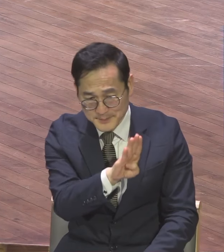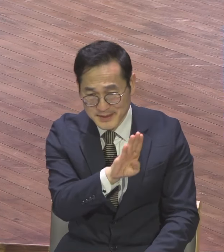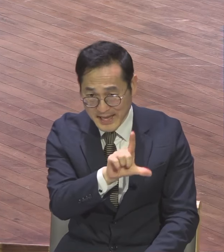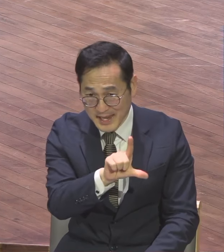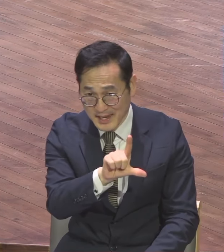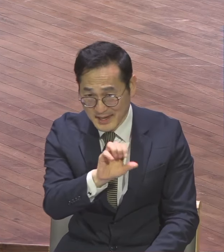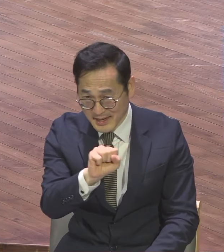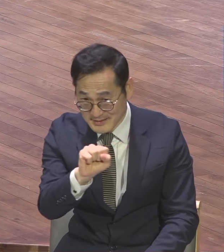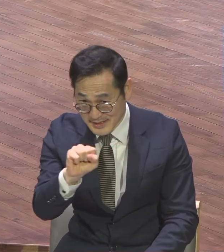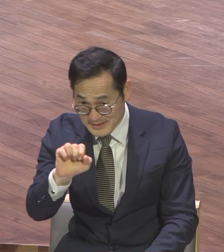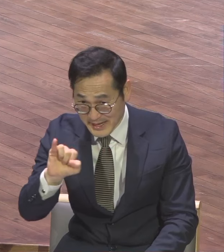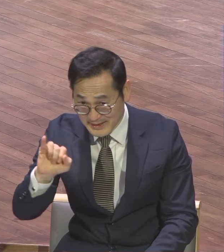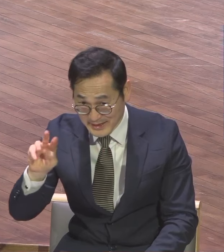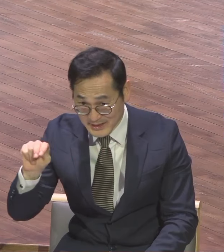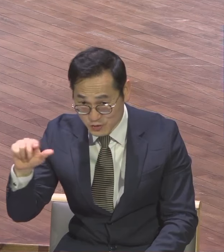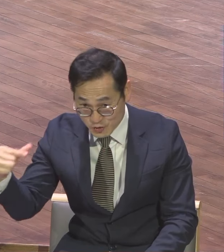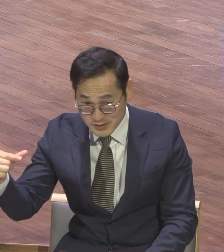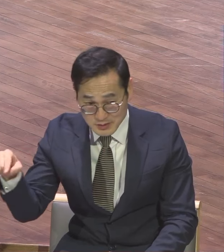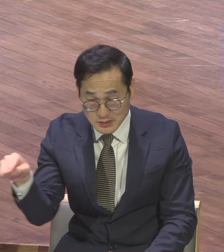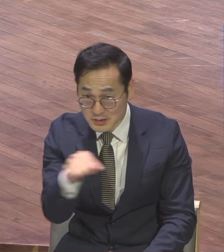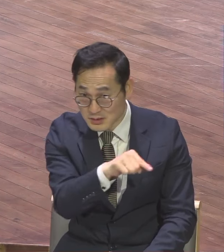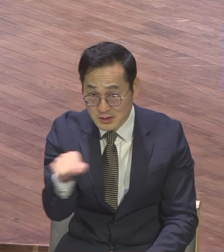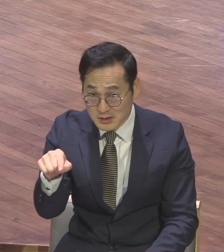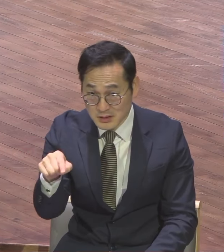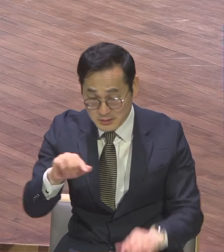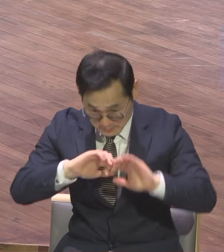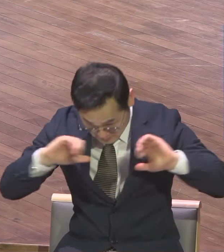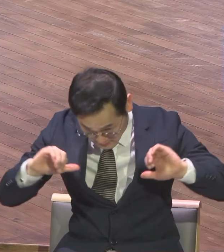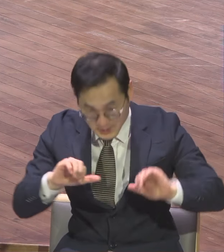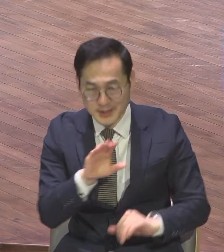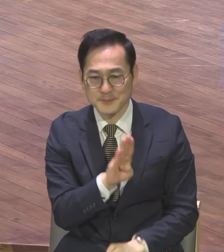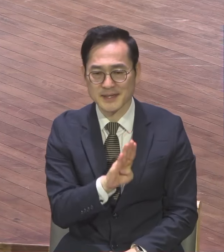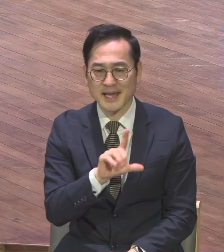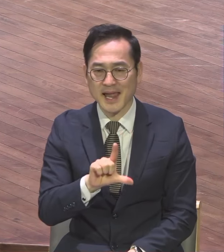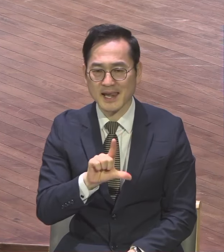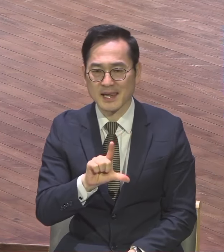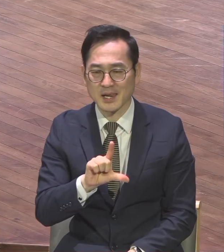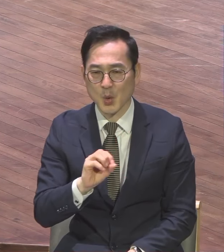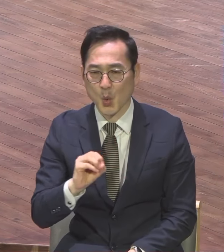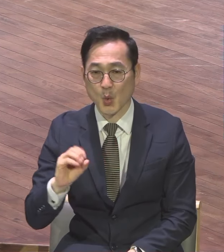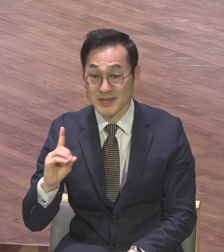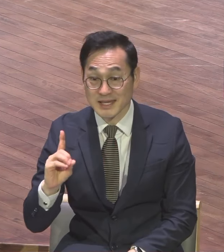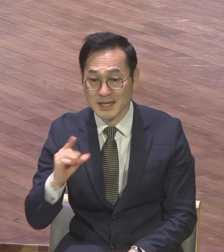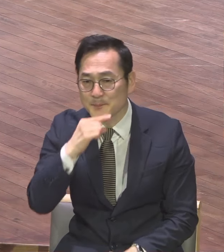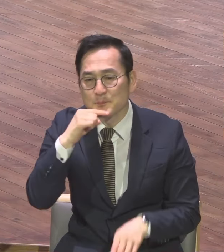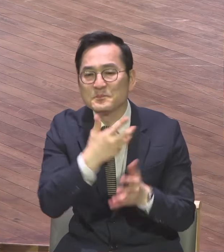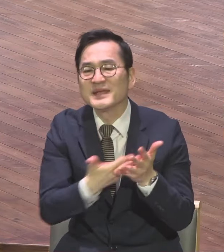피 이 진정한 축복이 뭐냐? 예수 그리스도의 보혈의 피로.